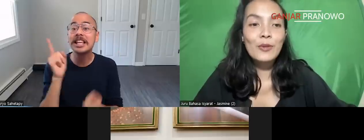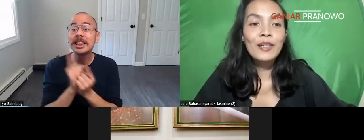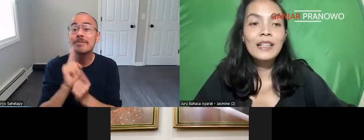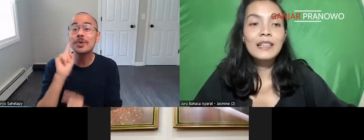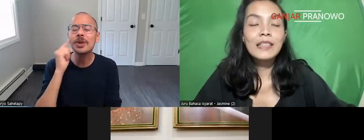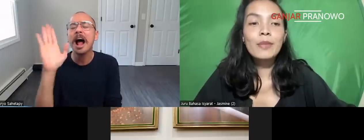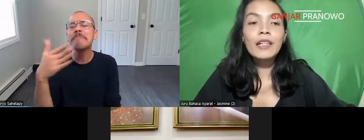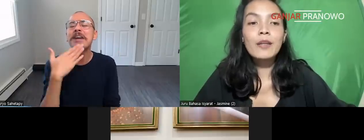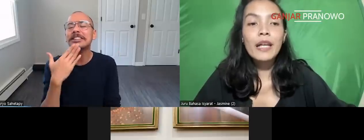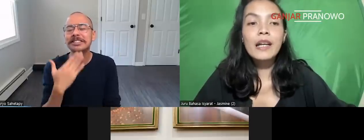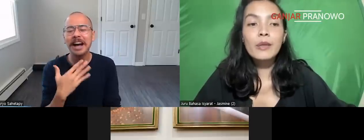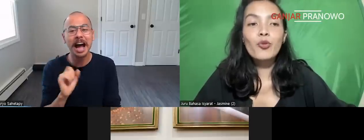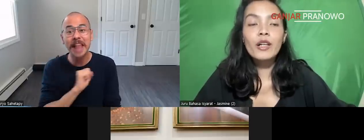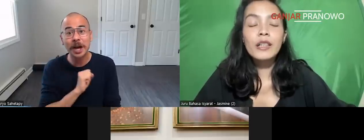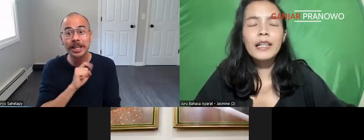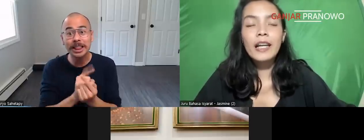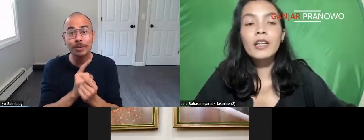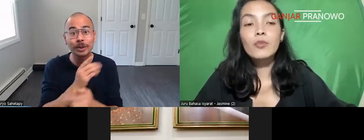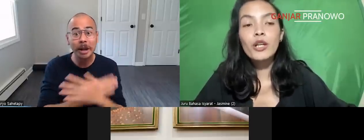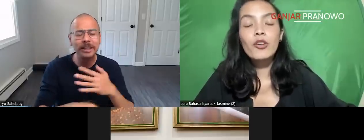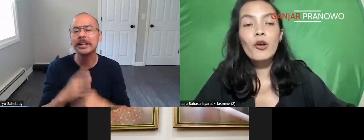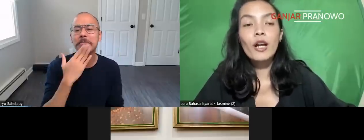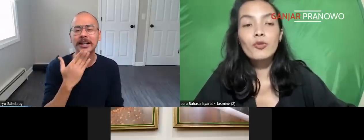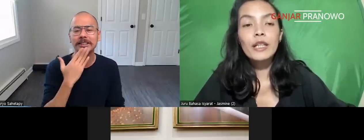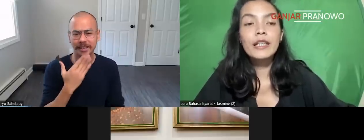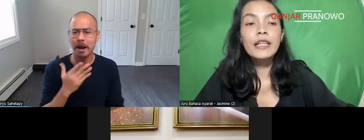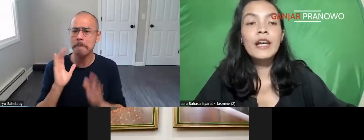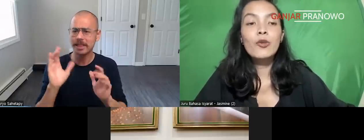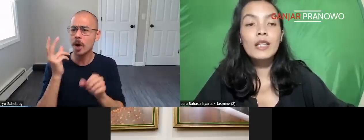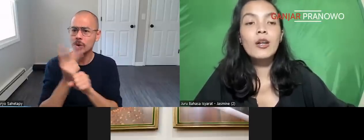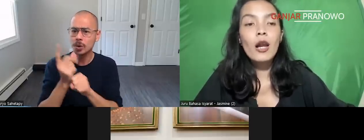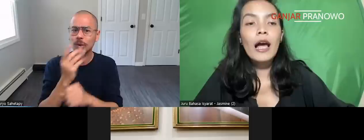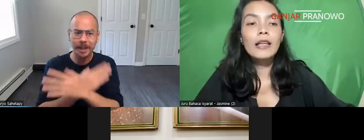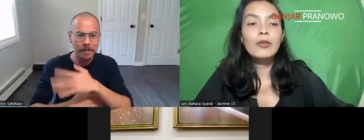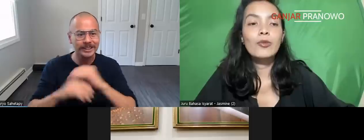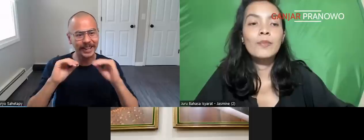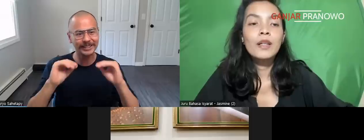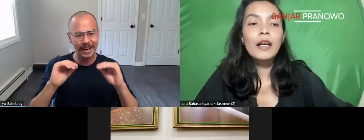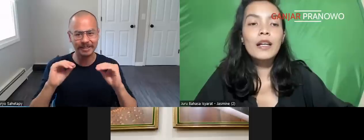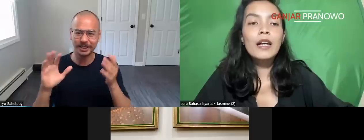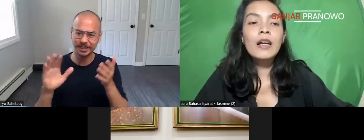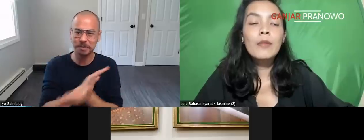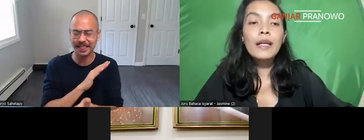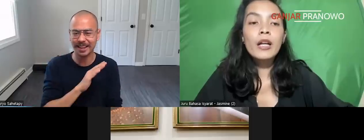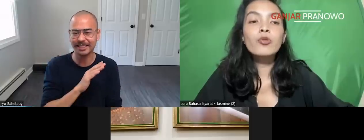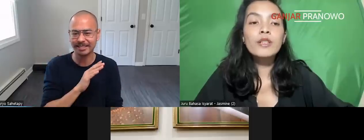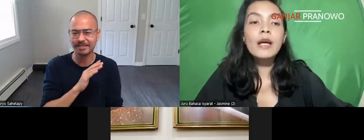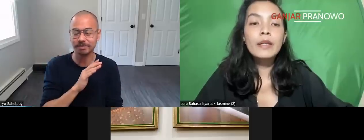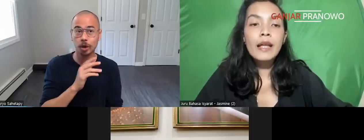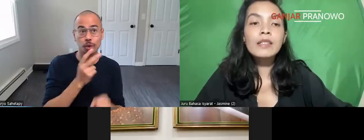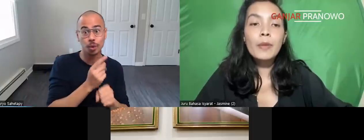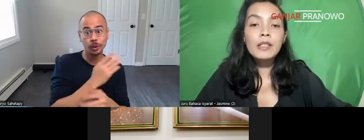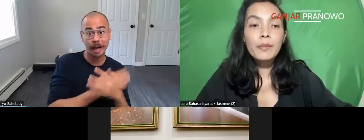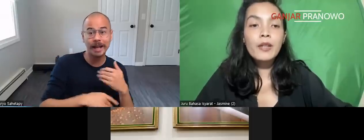langsung jadi mereka terbiasau ketika ketemu dengan orang-orang tuli di luar sekolah gitu karena banyak guru